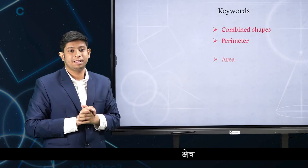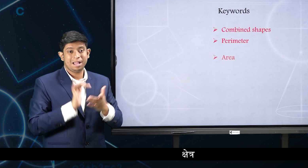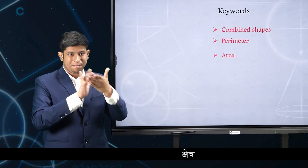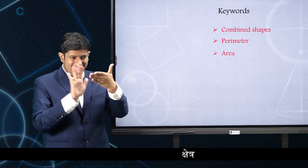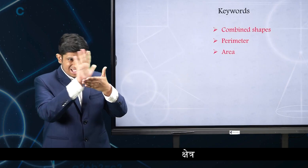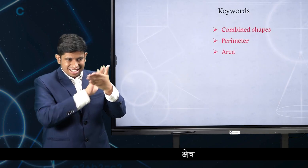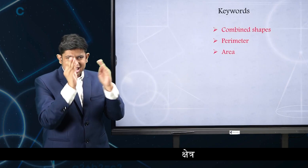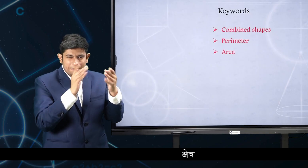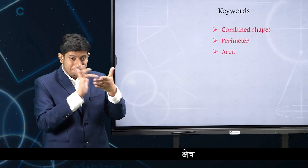क्षेत्र,